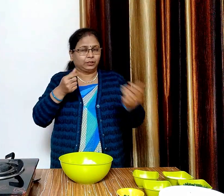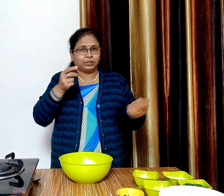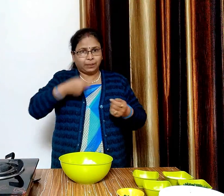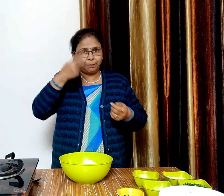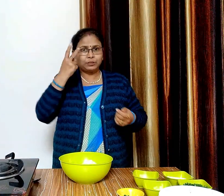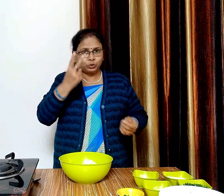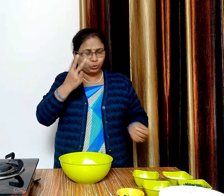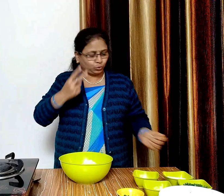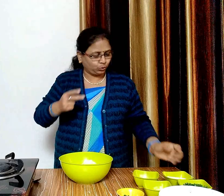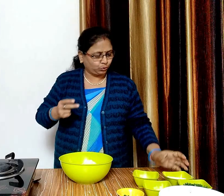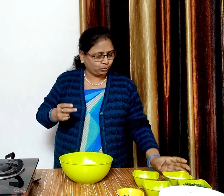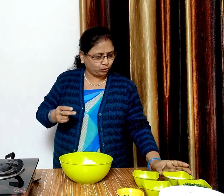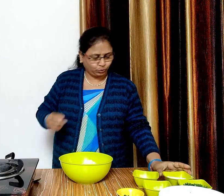दो चम्मच मैदा